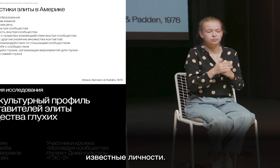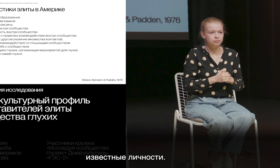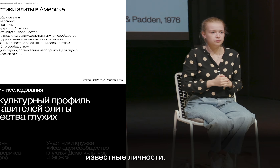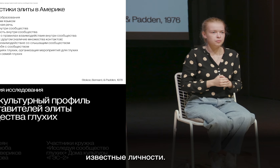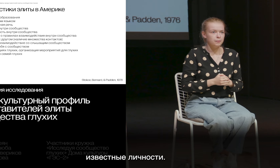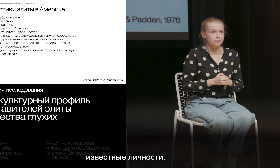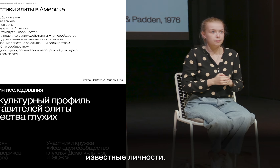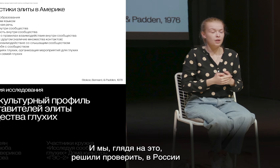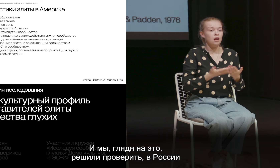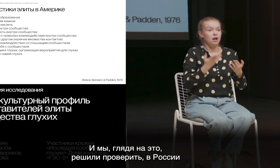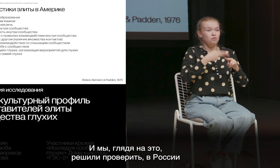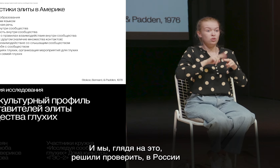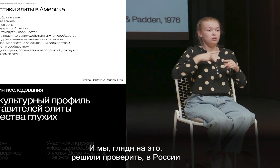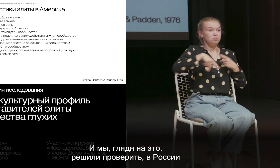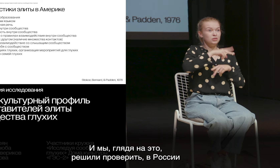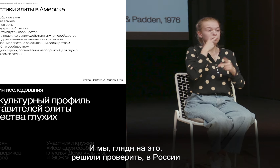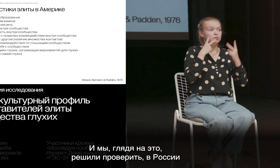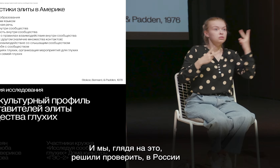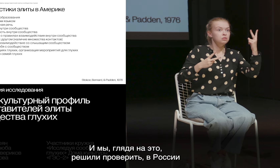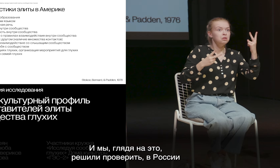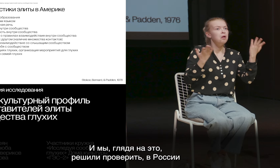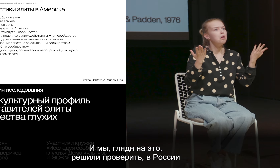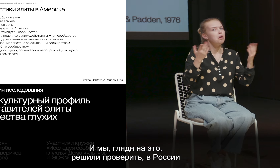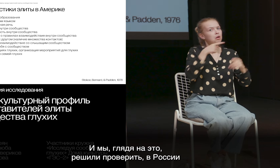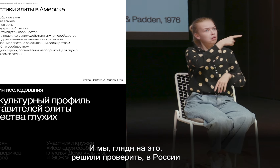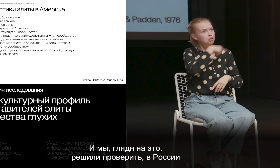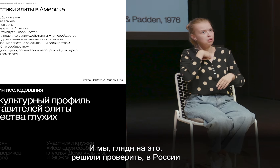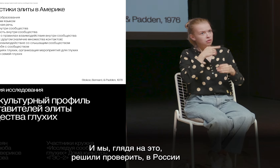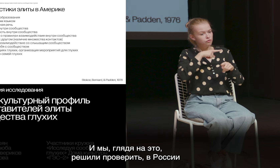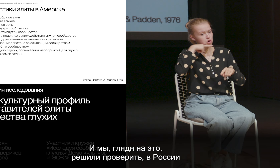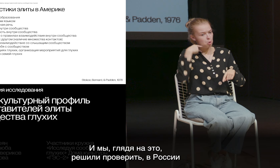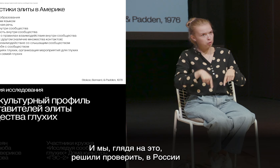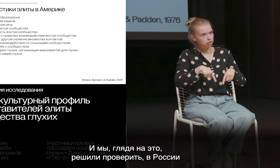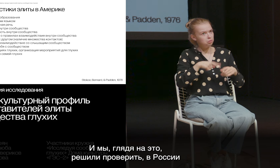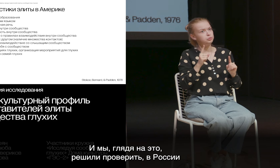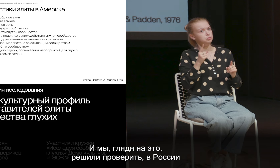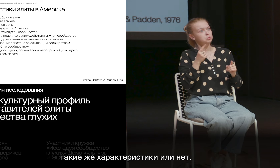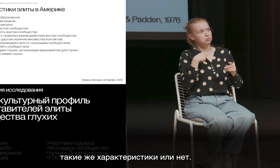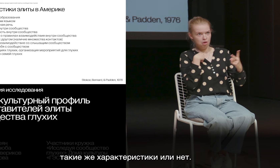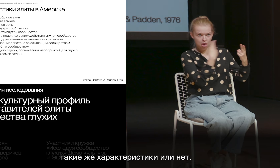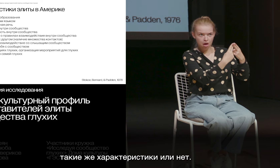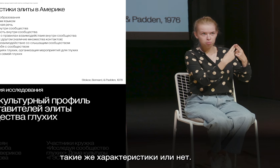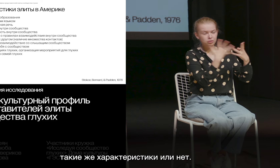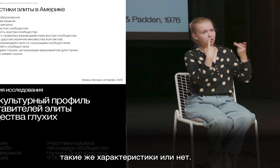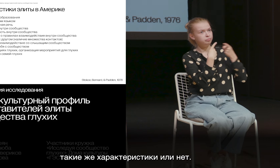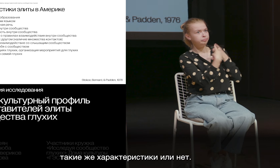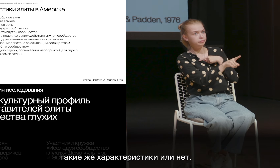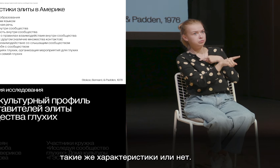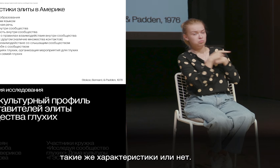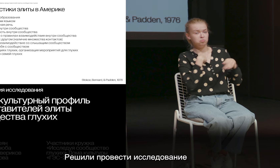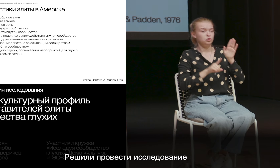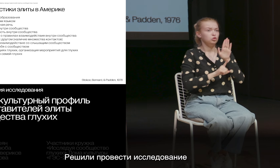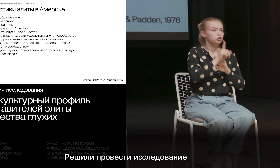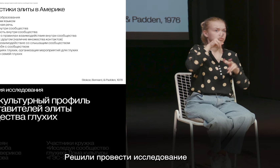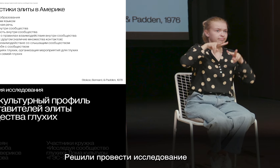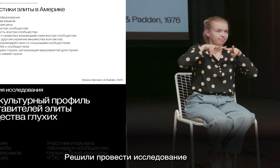достаточно известные личности. И вот мы, глядя на это, решили проверить, мы в России такие